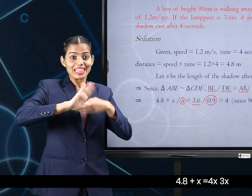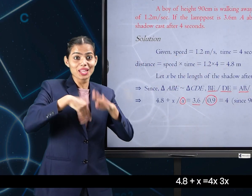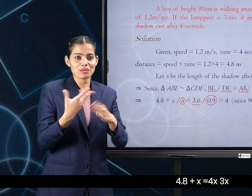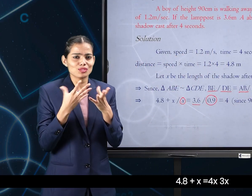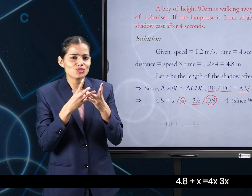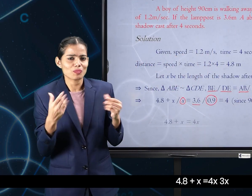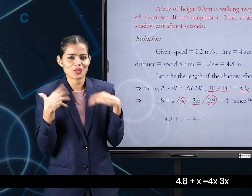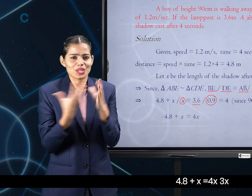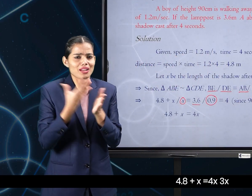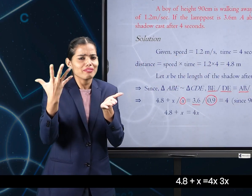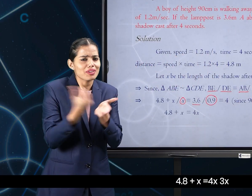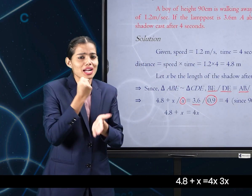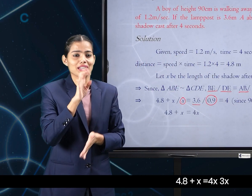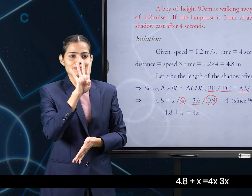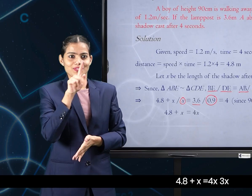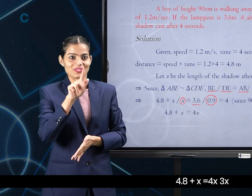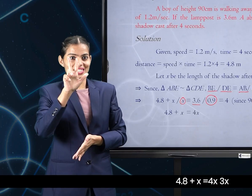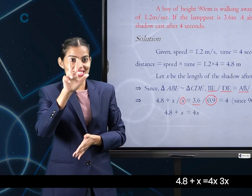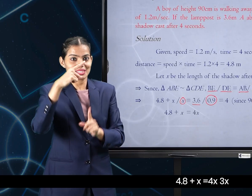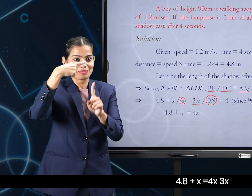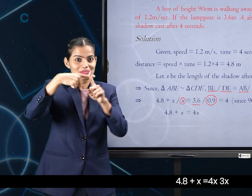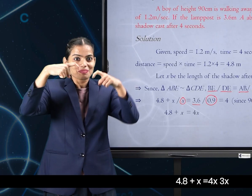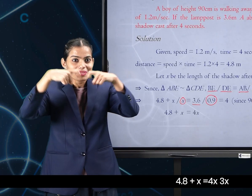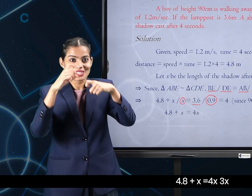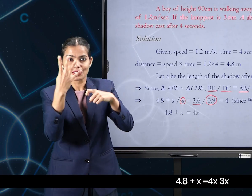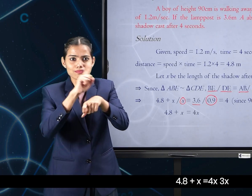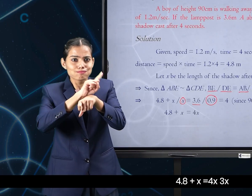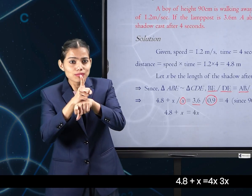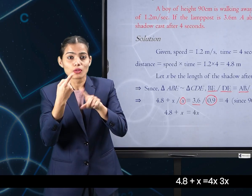फोर पॉइंट एट प्लस एक्स इज इक्वल 4x, 3x इज